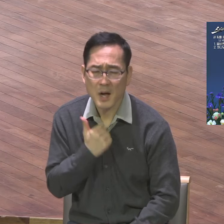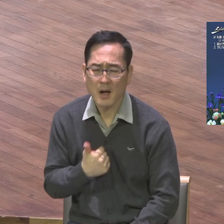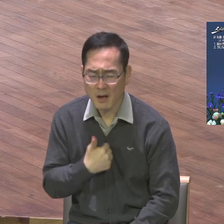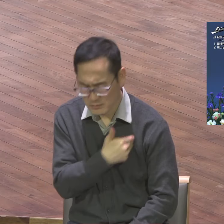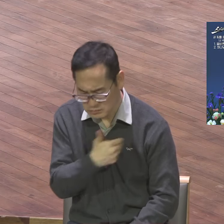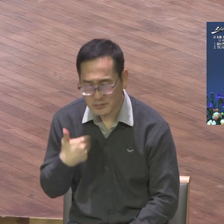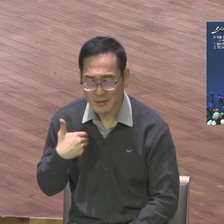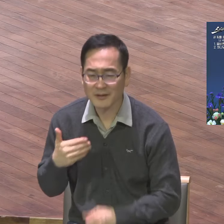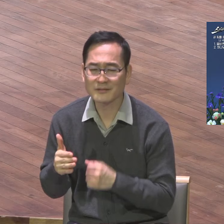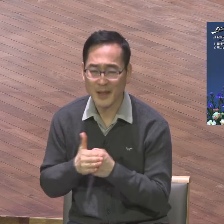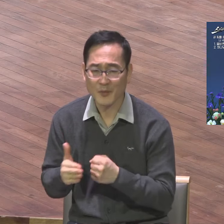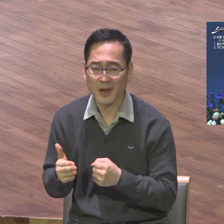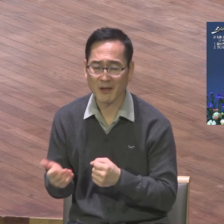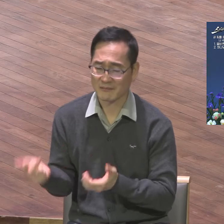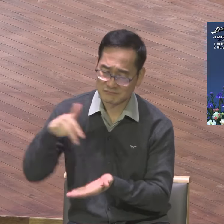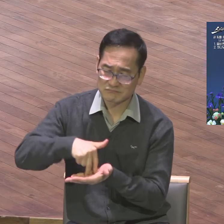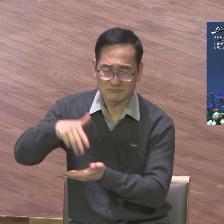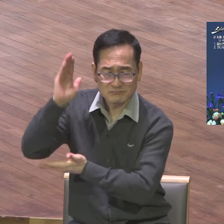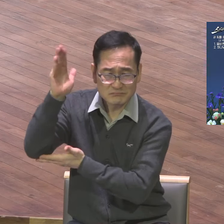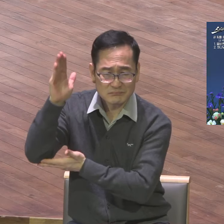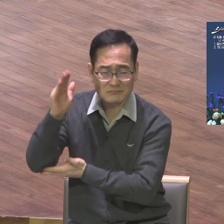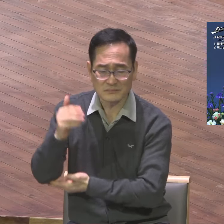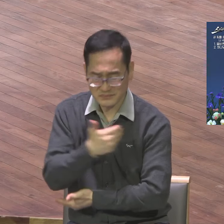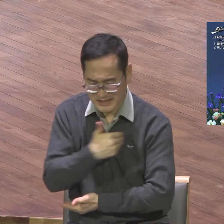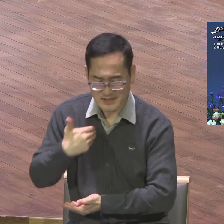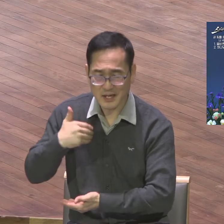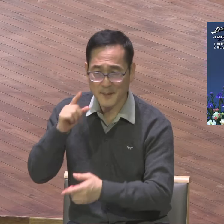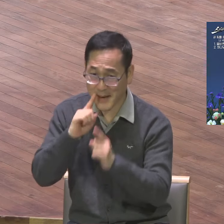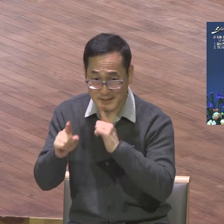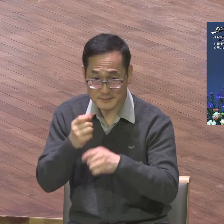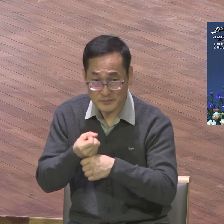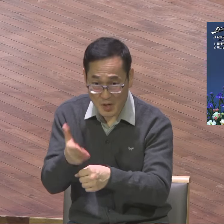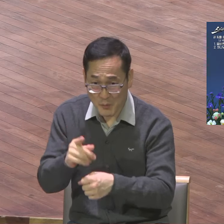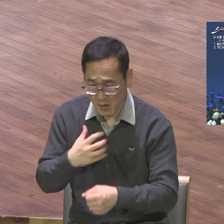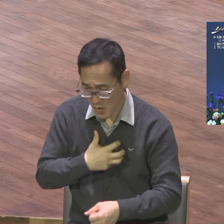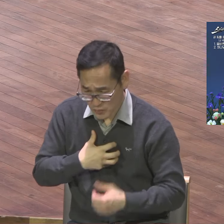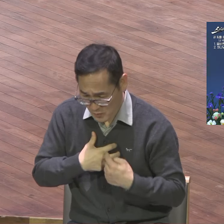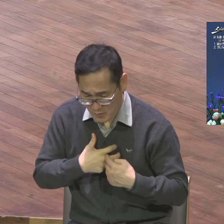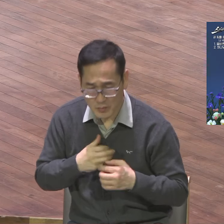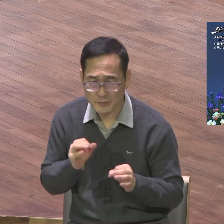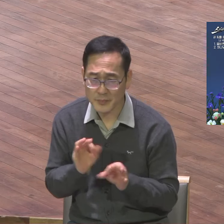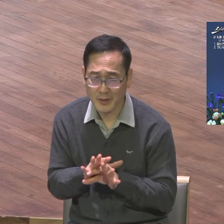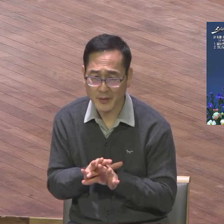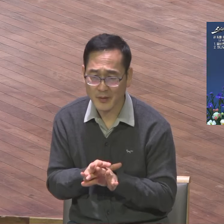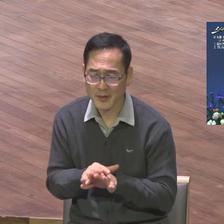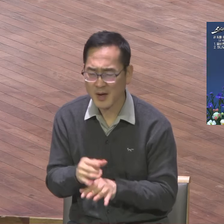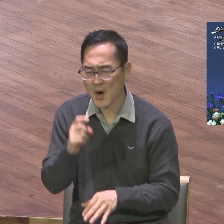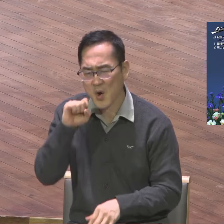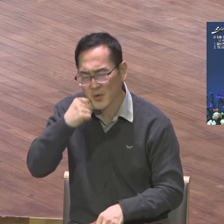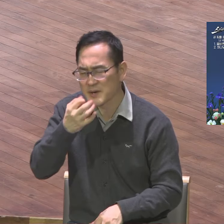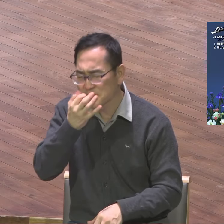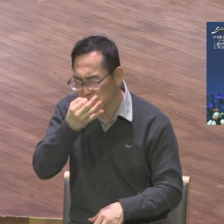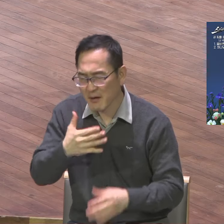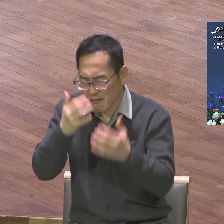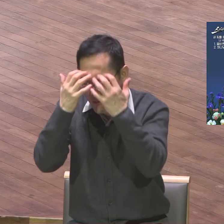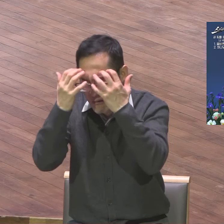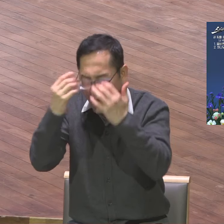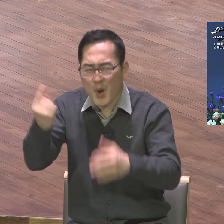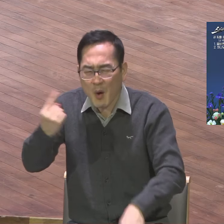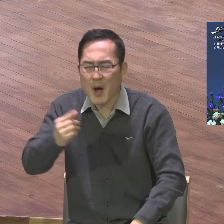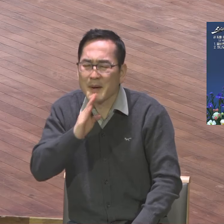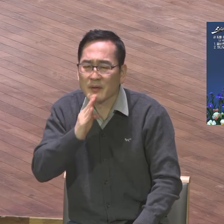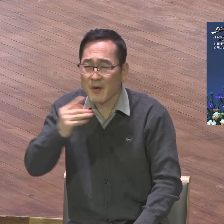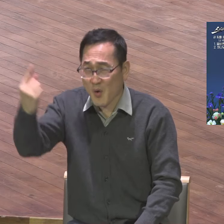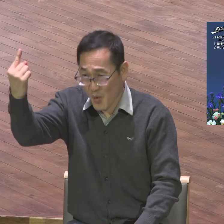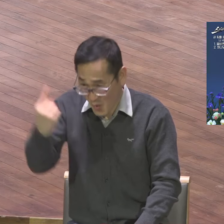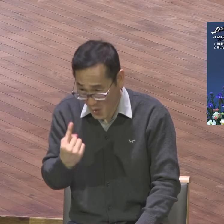주시니까. 능이 이길 수가 있다는 얘기예요. 이 모든 태풍이 지나가면 이 또한 다시 지나갈 것 지나고 나면 하나님은